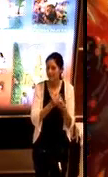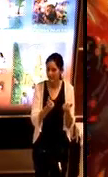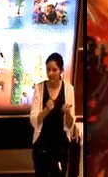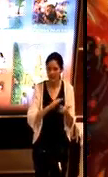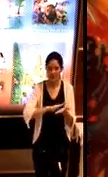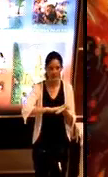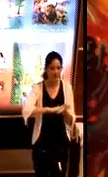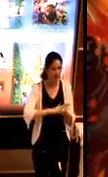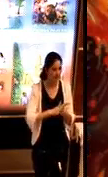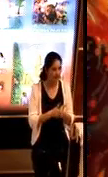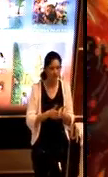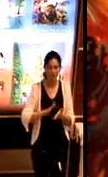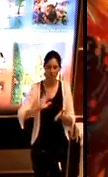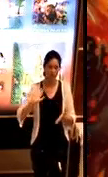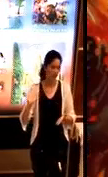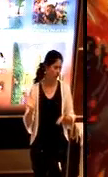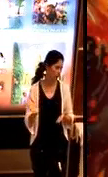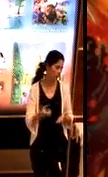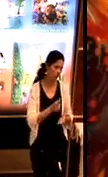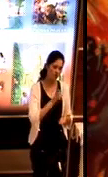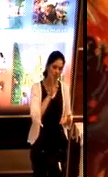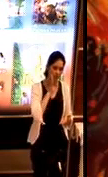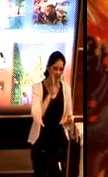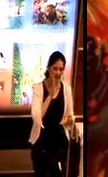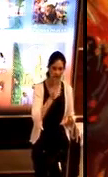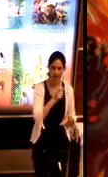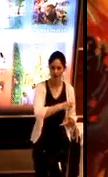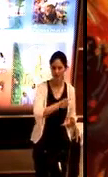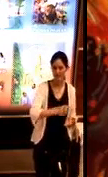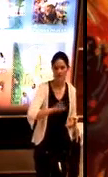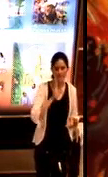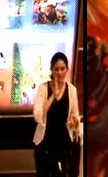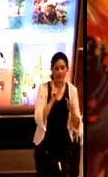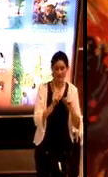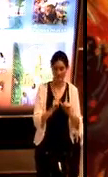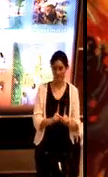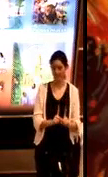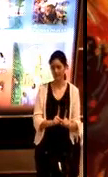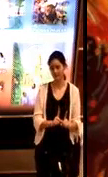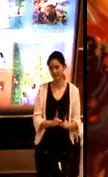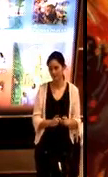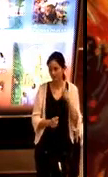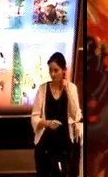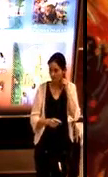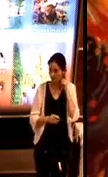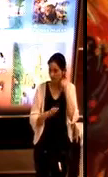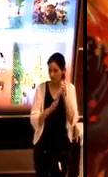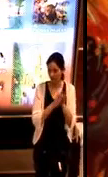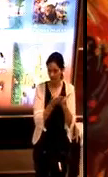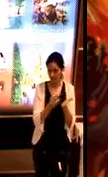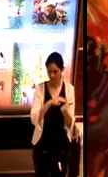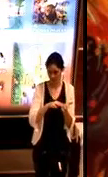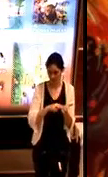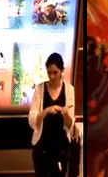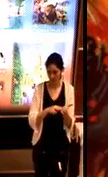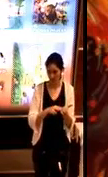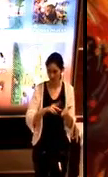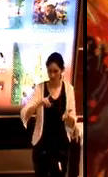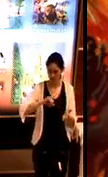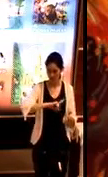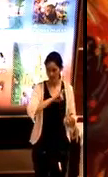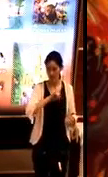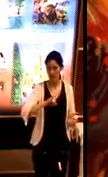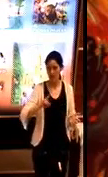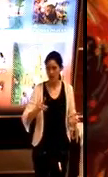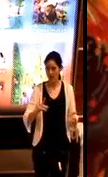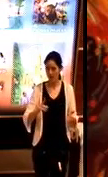todo ser que peca. El versículo 10 de Apocalipsis 20 dice así: Y el diablo que los engañaba fue